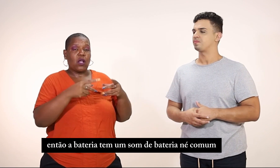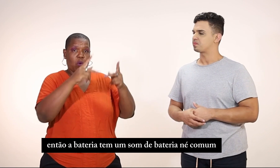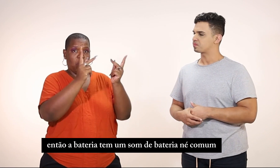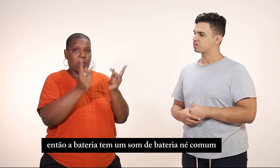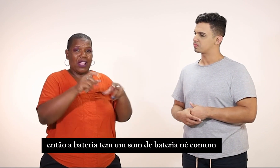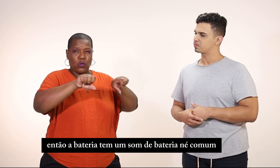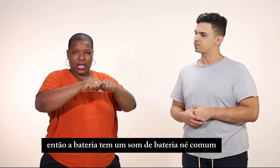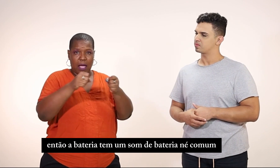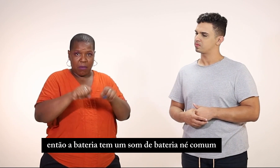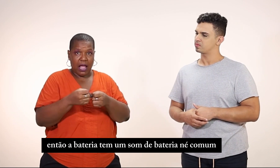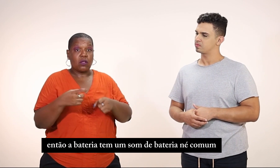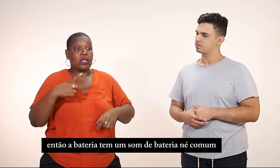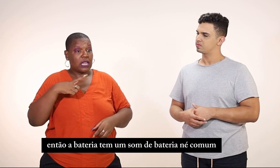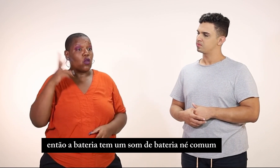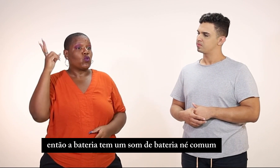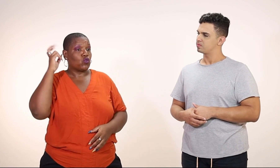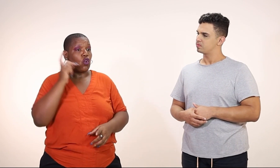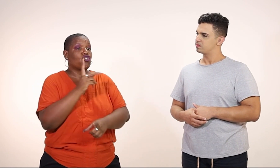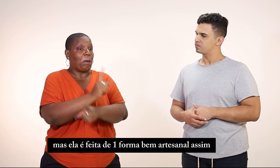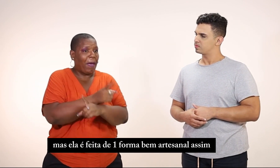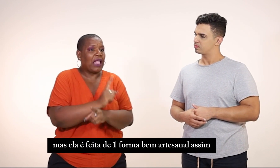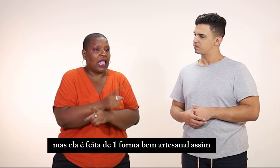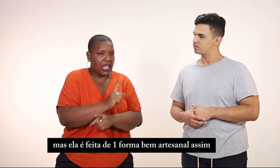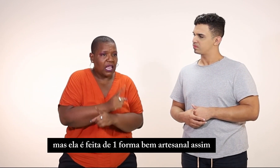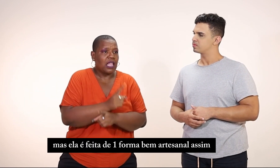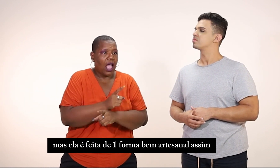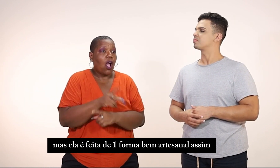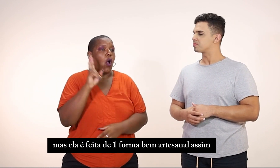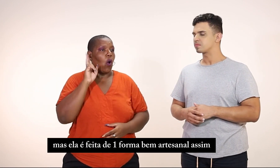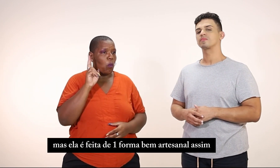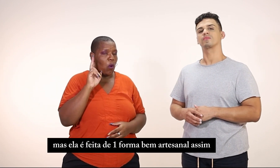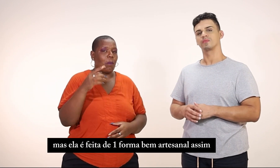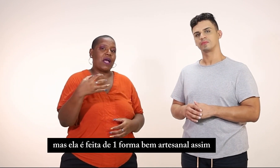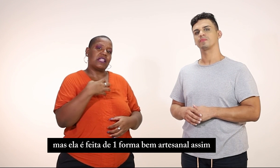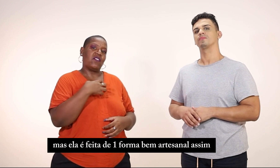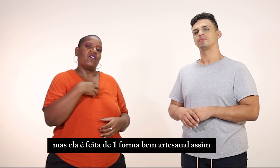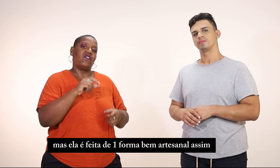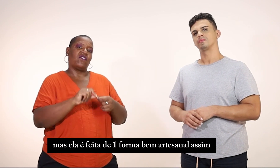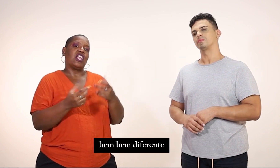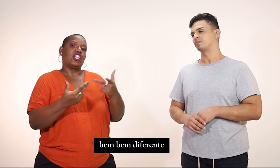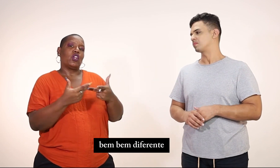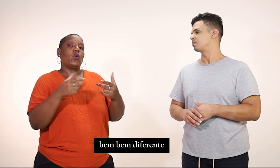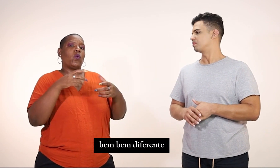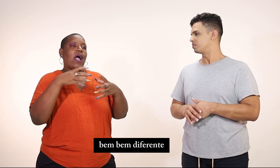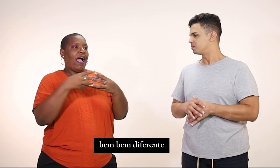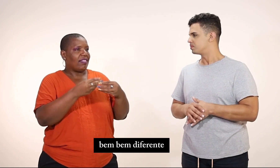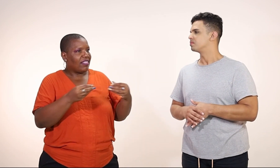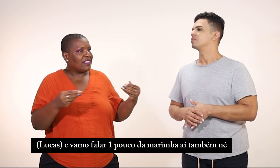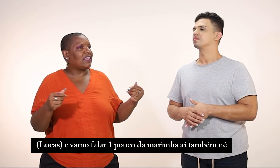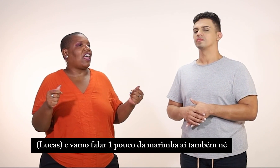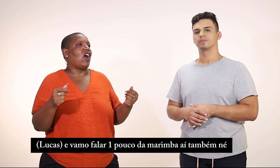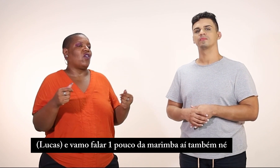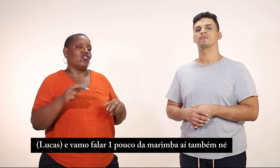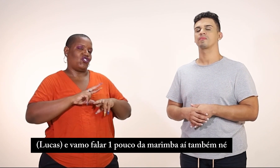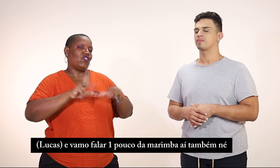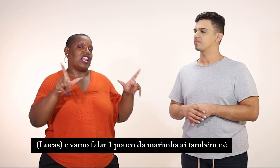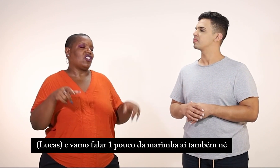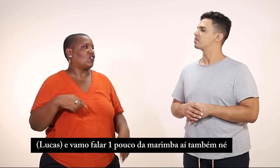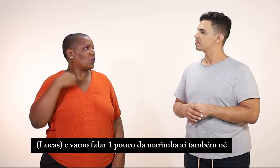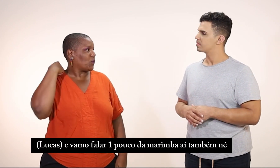de bateria, né, comum, mas ela é feita de uma forma bem artesanal, assim, bem diferente. E vamos falar um